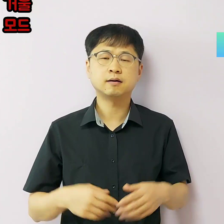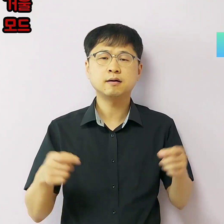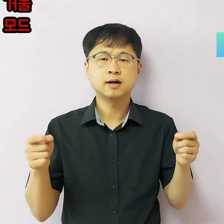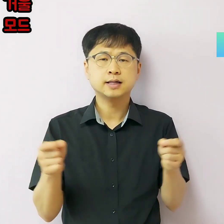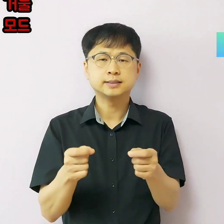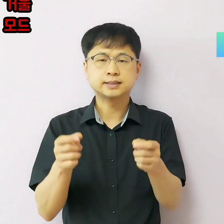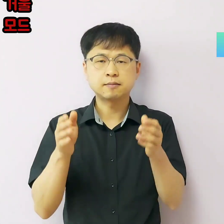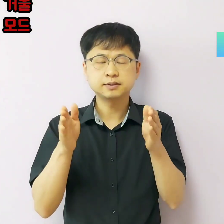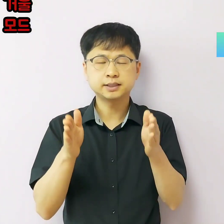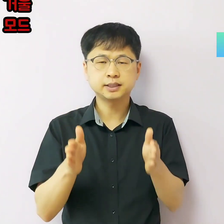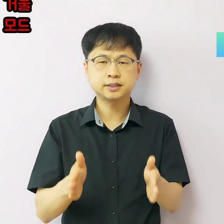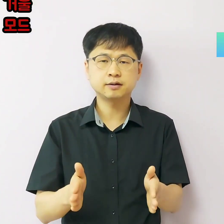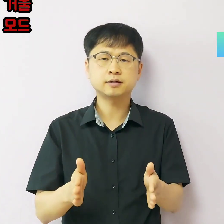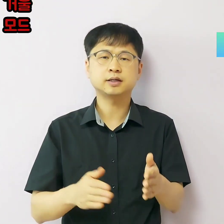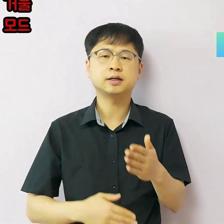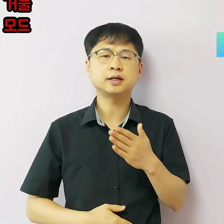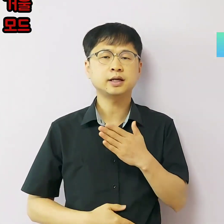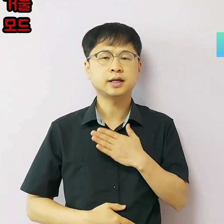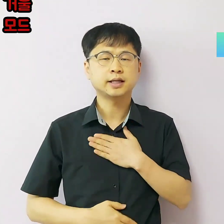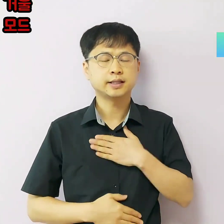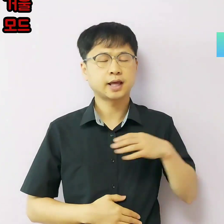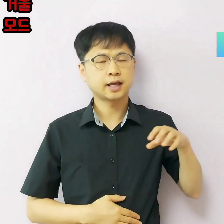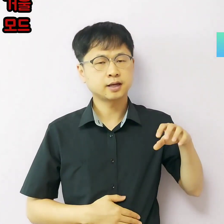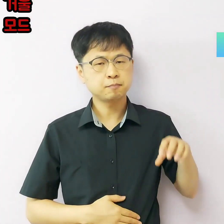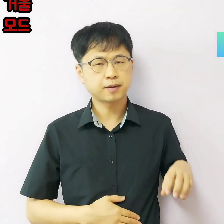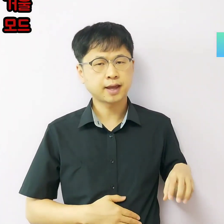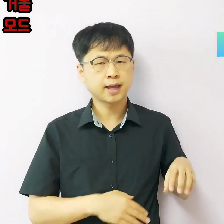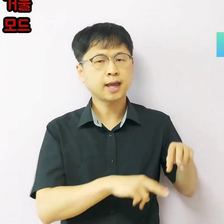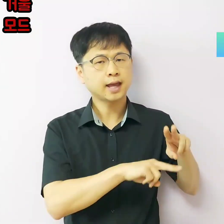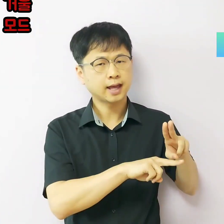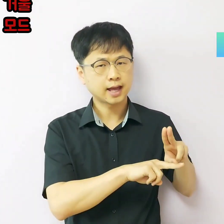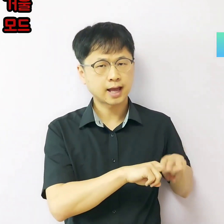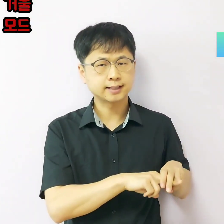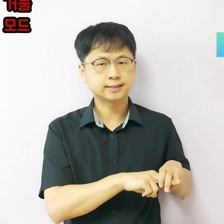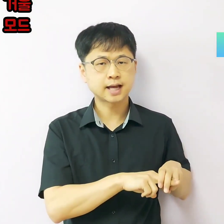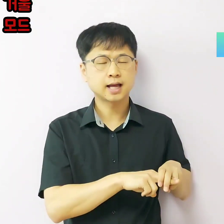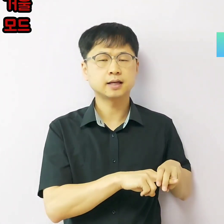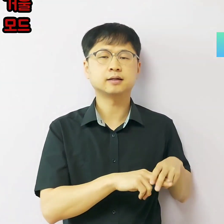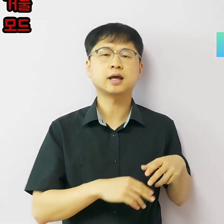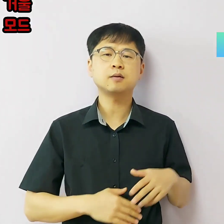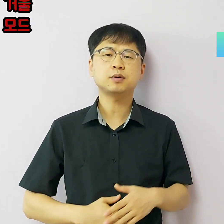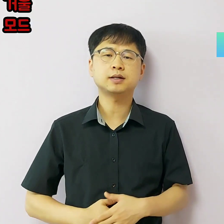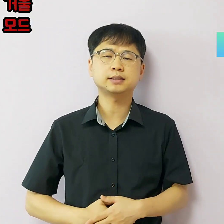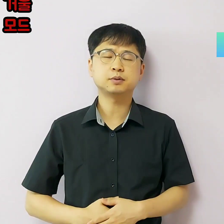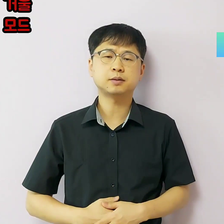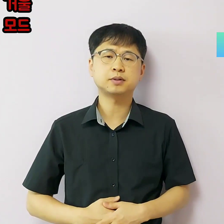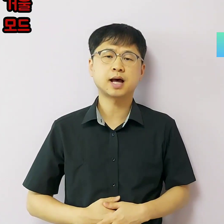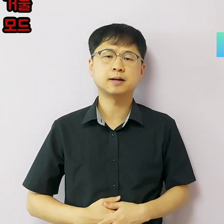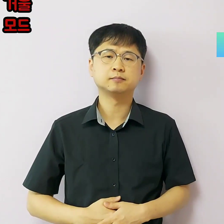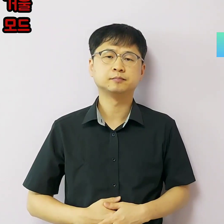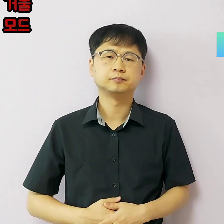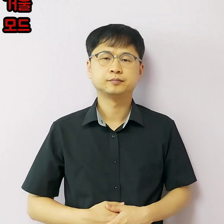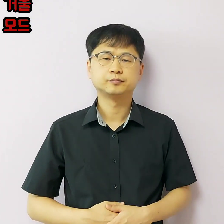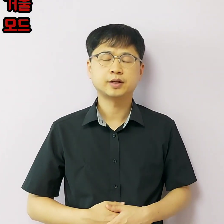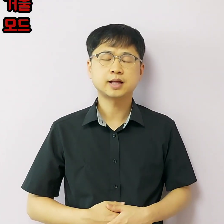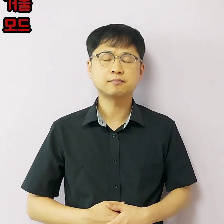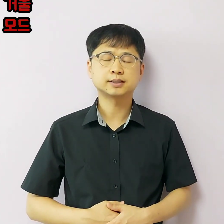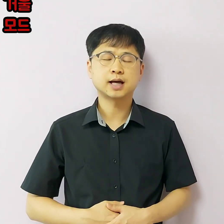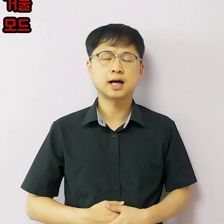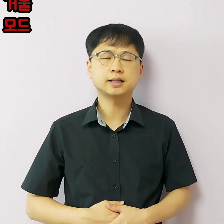그래서 잠시 여기 내 옆에 앉아 이렇게 표현하시면 됩니다. 네, 다음 가사